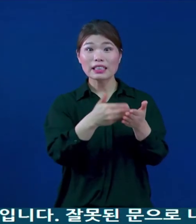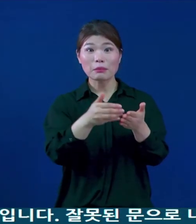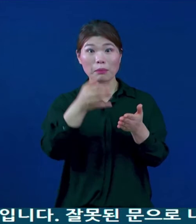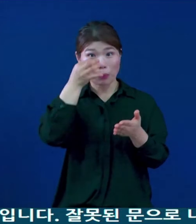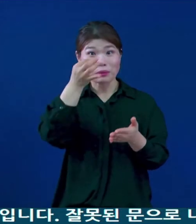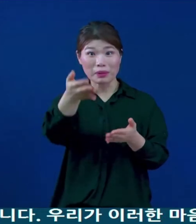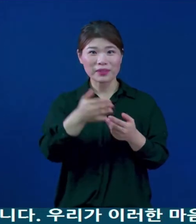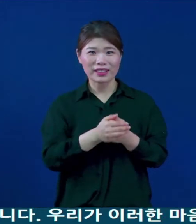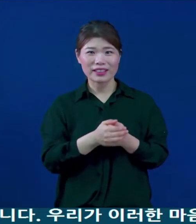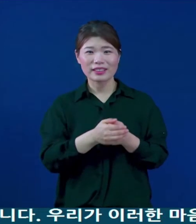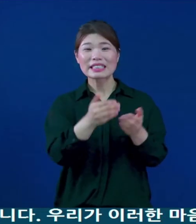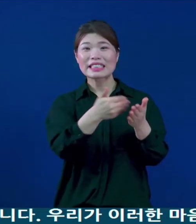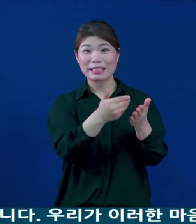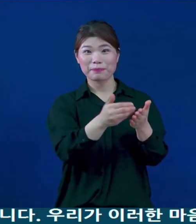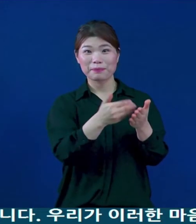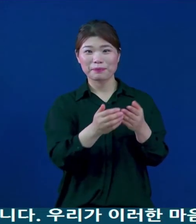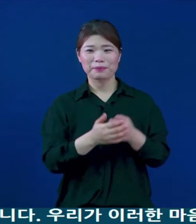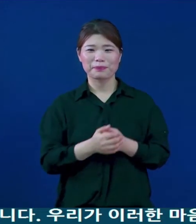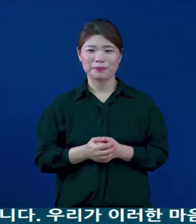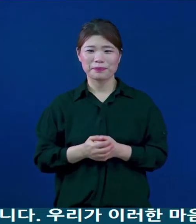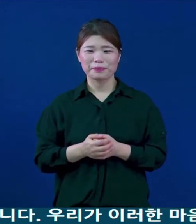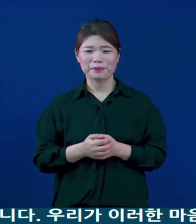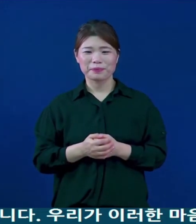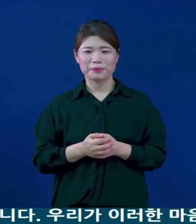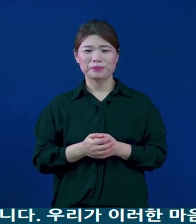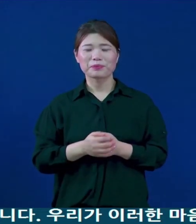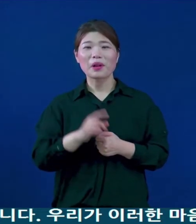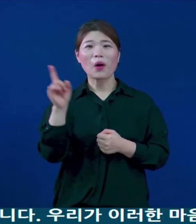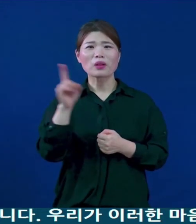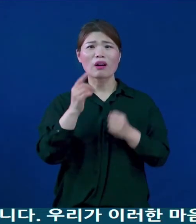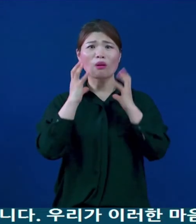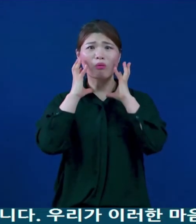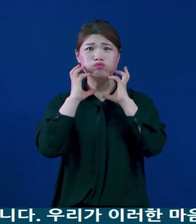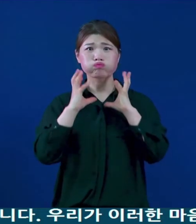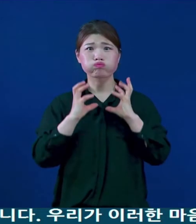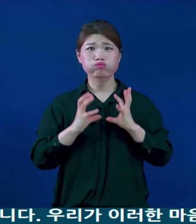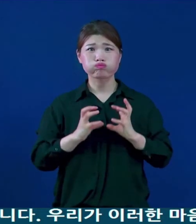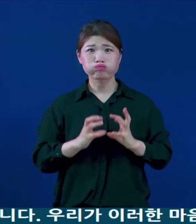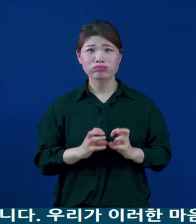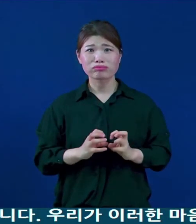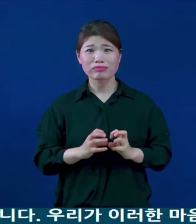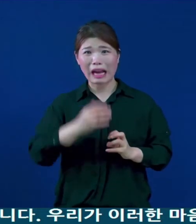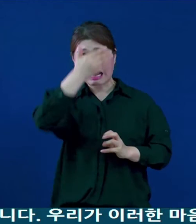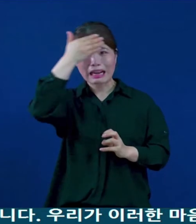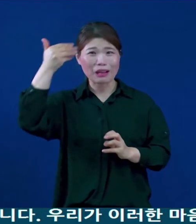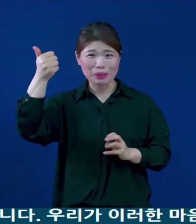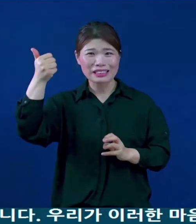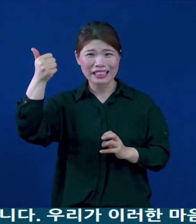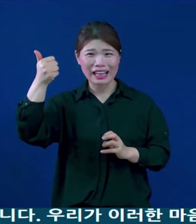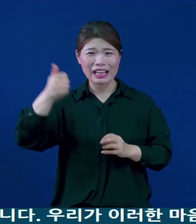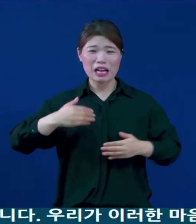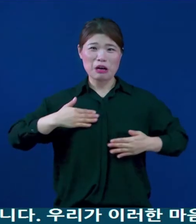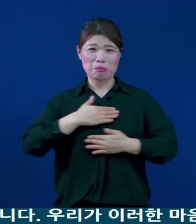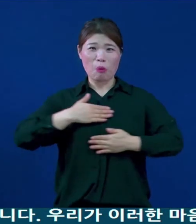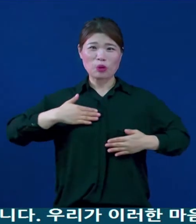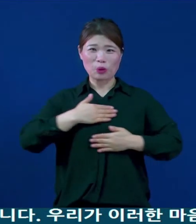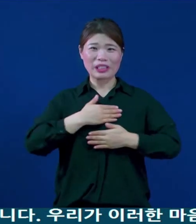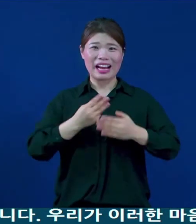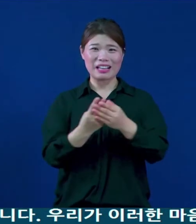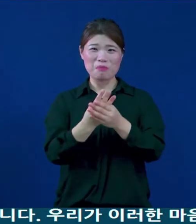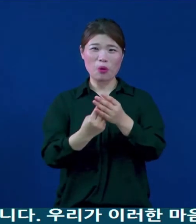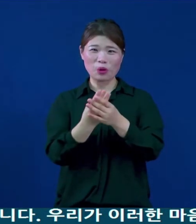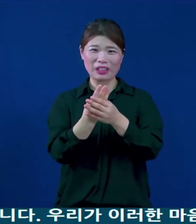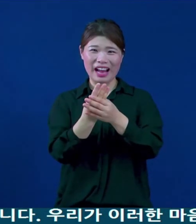보여드리겠습니다. 재미있는 그림입니다. 어떤 털보 할아버지가, 저 목욕탕이에요. 목욕탕에서